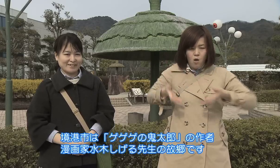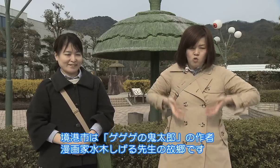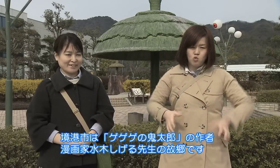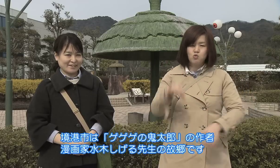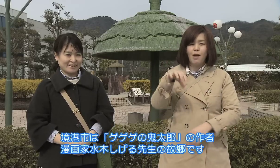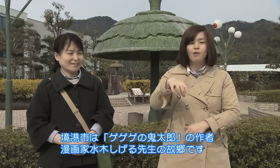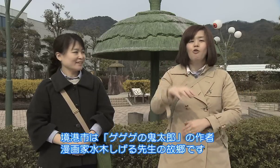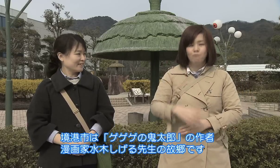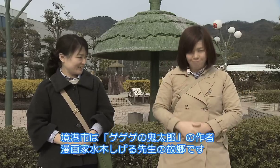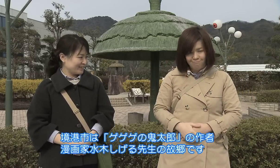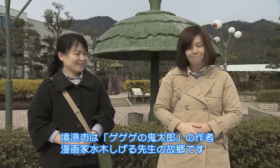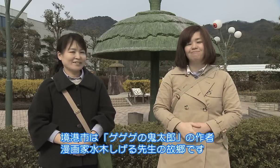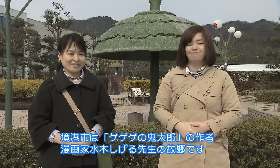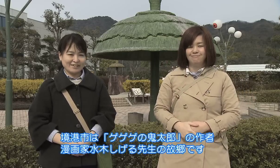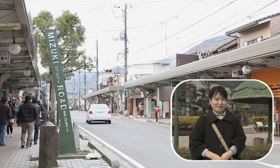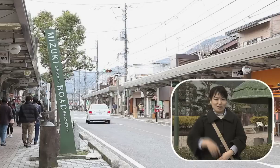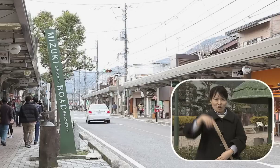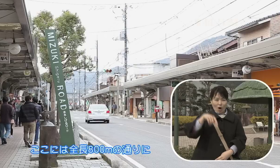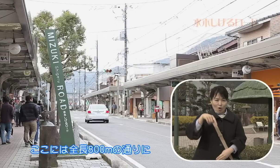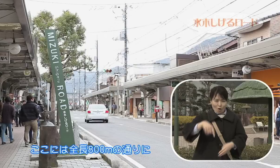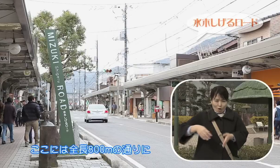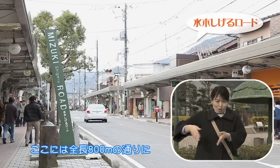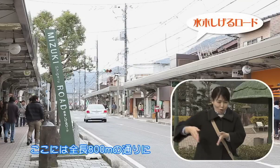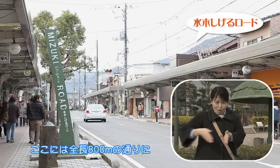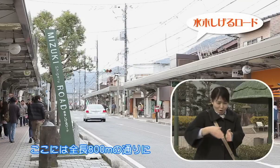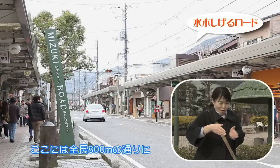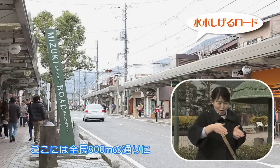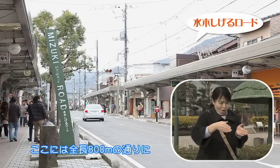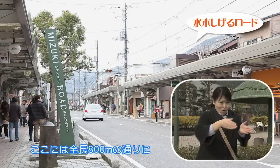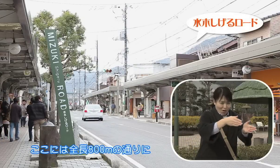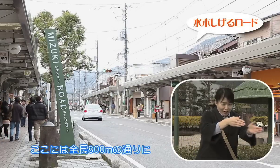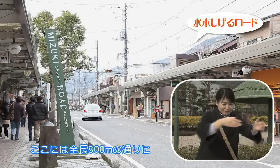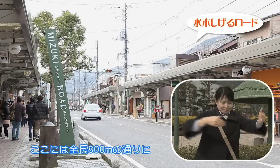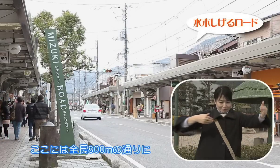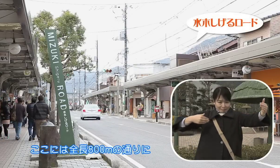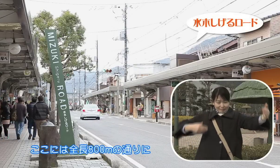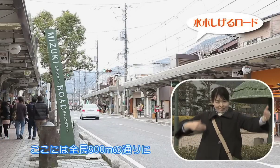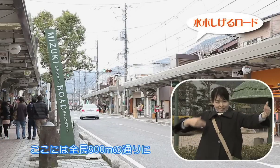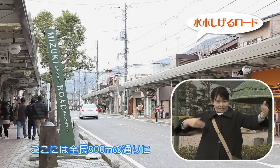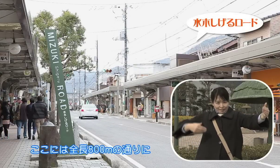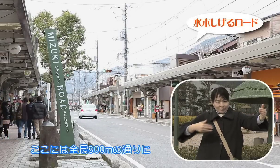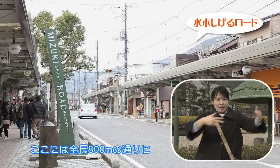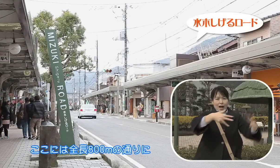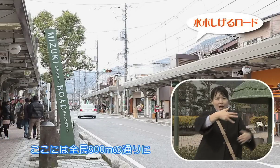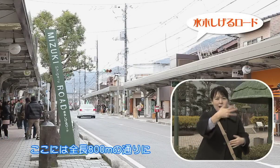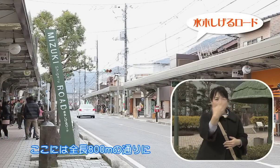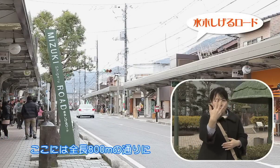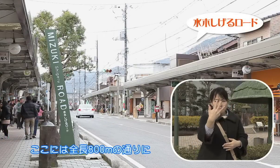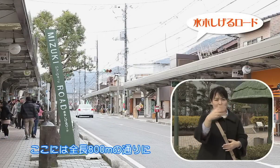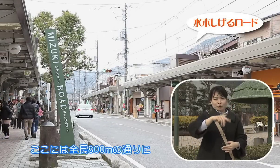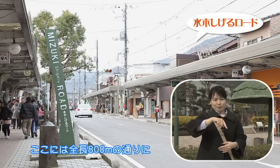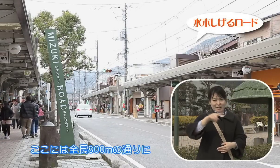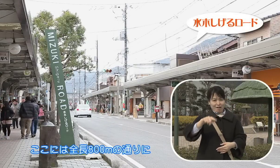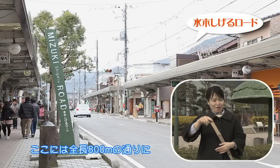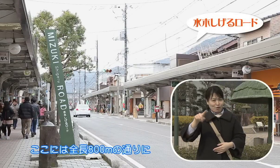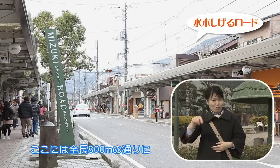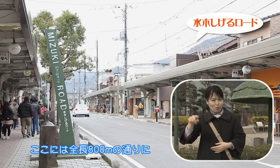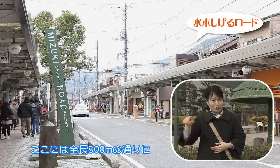故郷です西山さんここには全長800mの通り